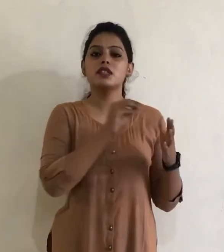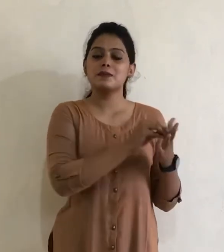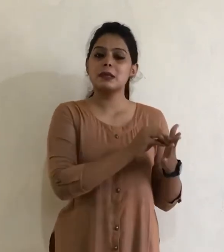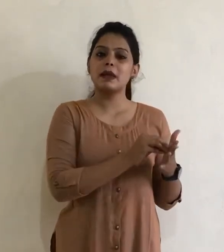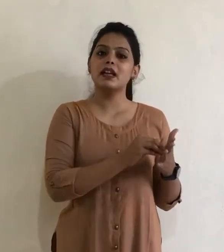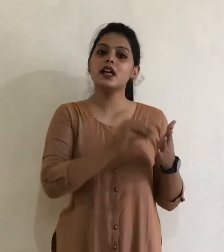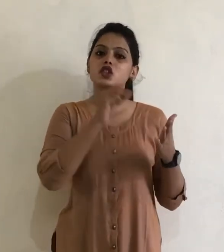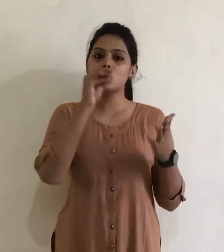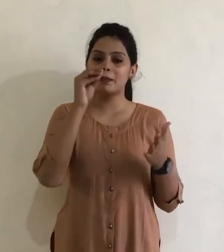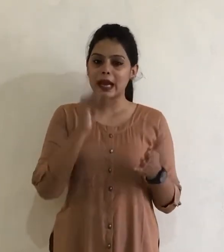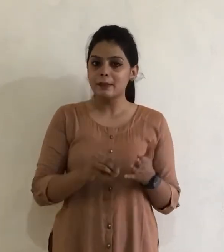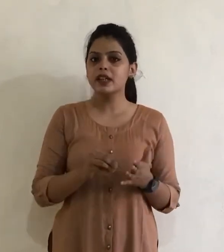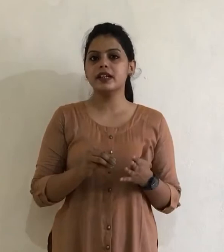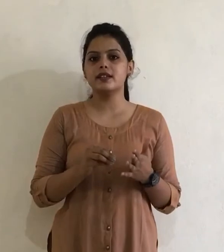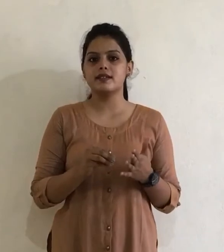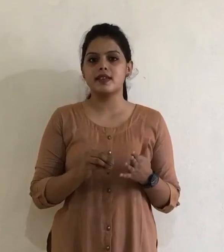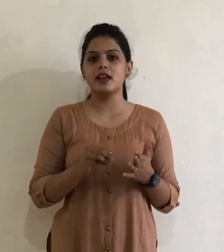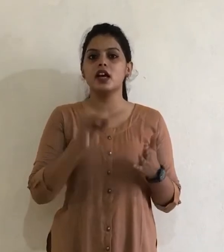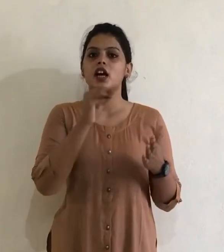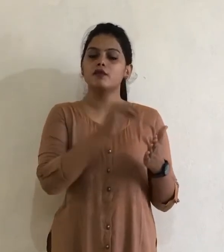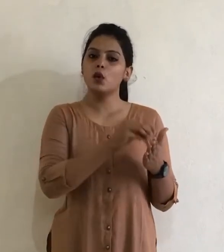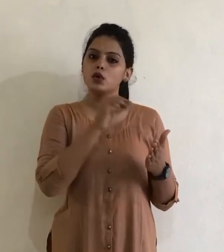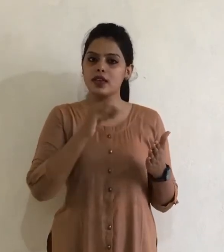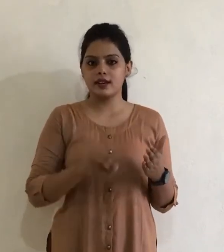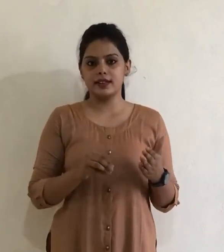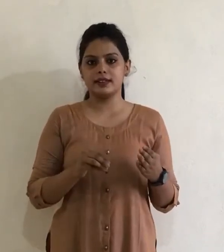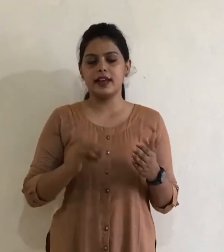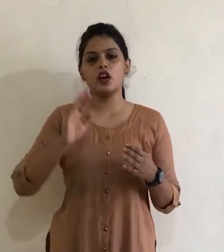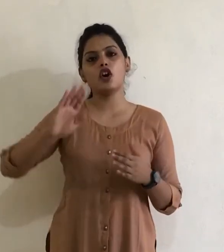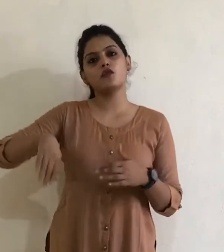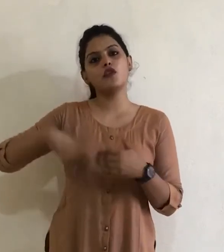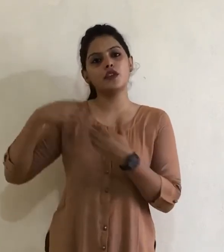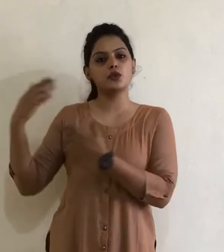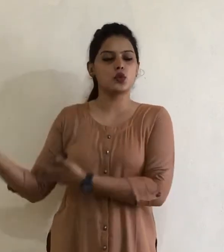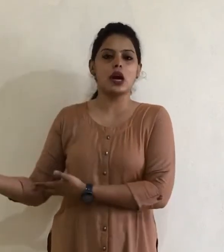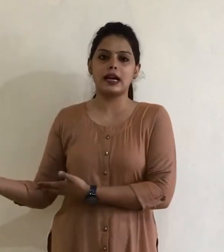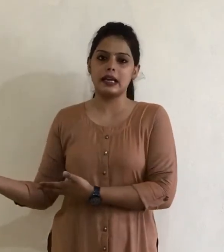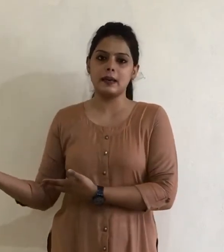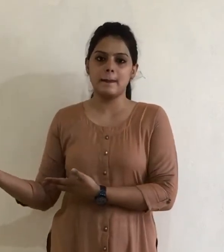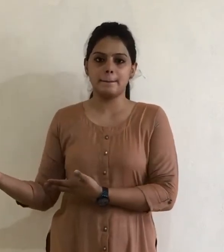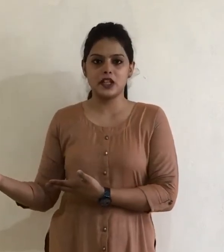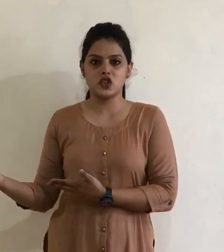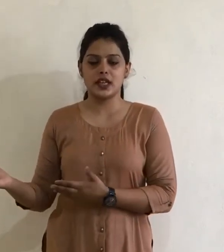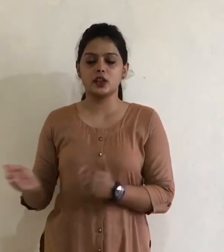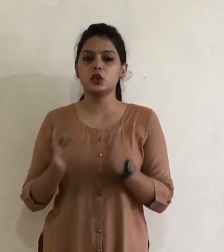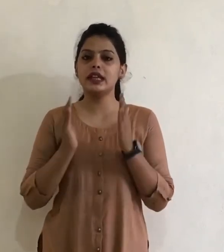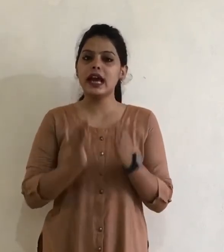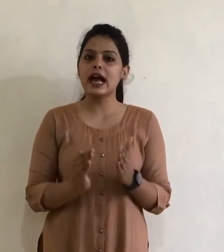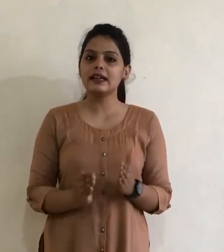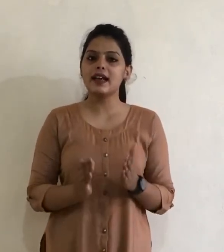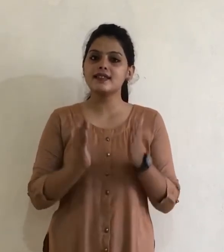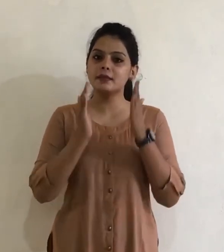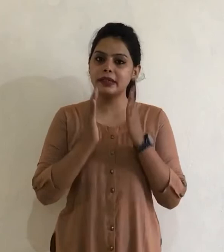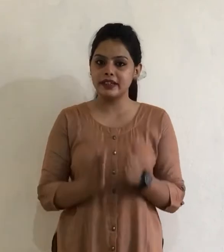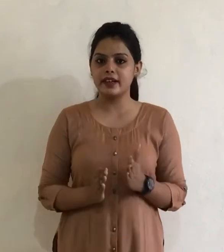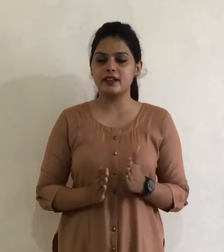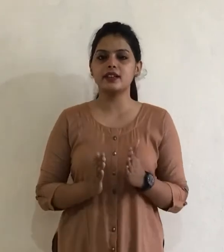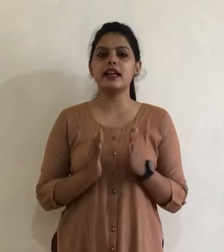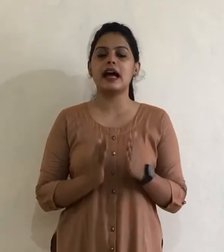सबसे पहले जो primary dealers हैं, वो उसे खरीदते हैं और वो फिर उसको आगे बेचते हैं. तो they act as a mediator, they act